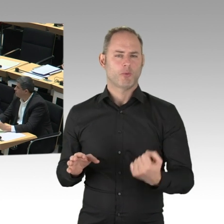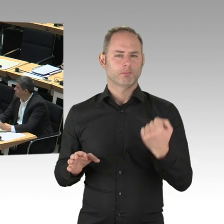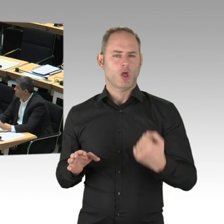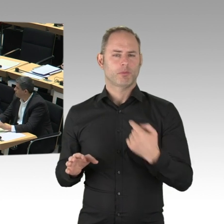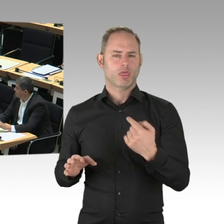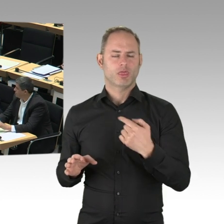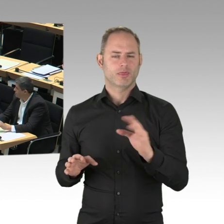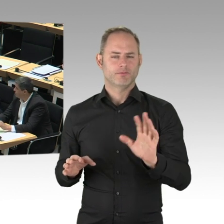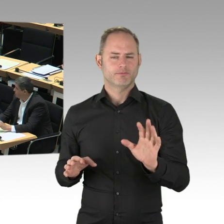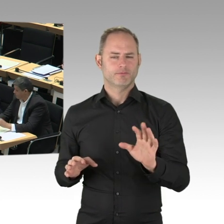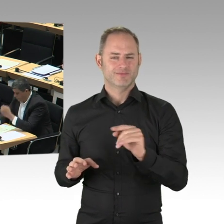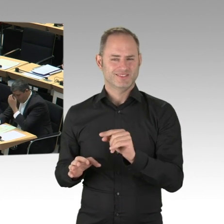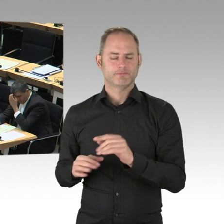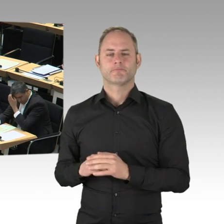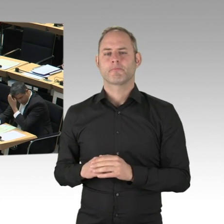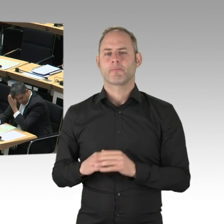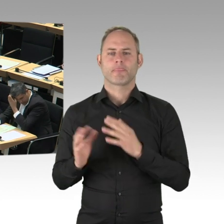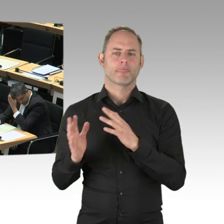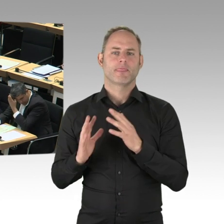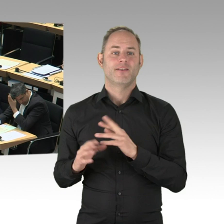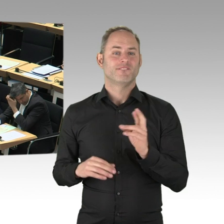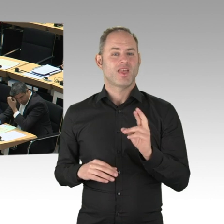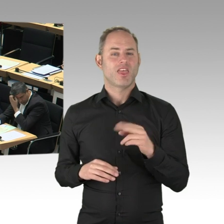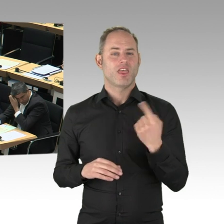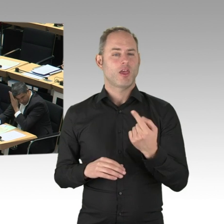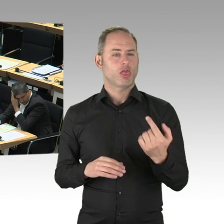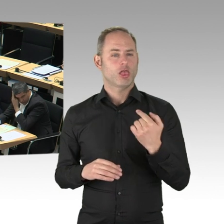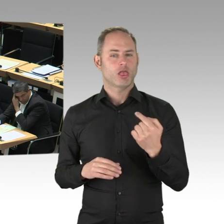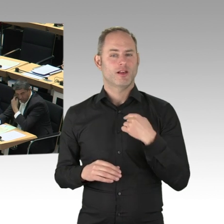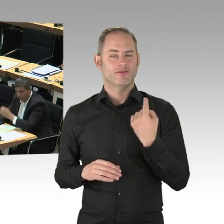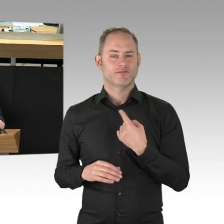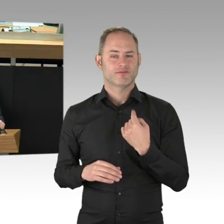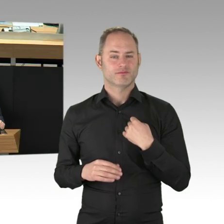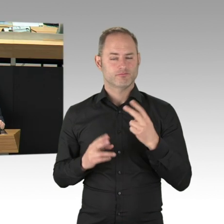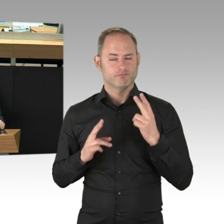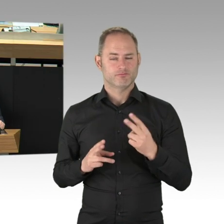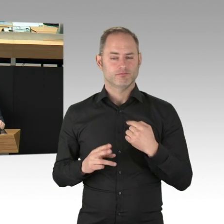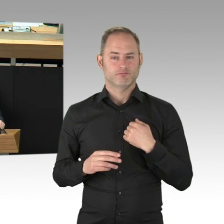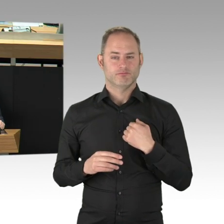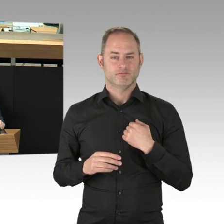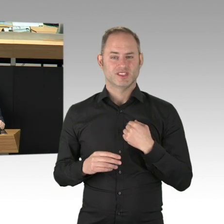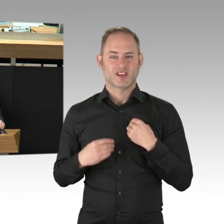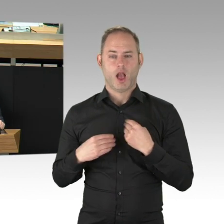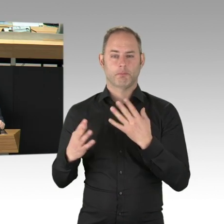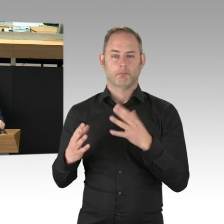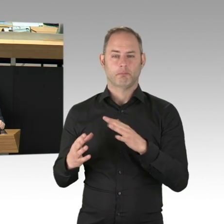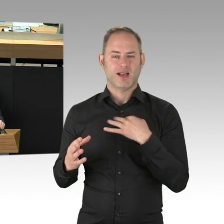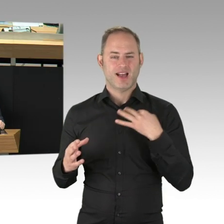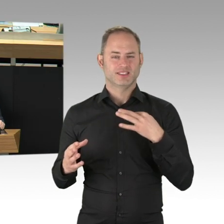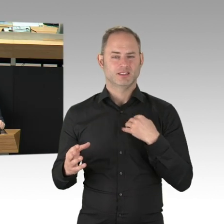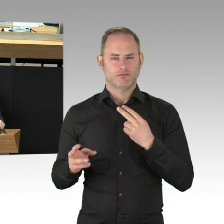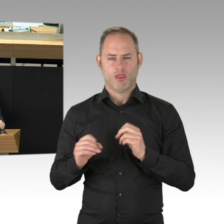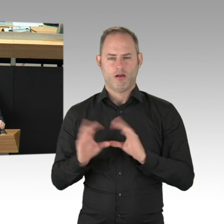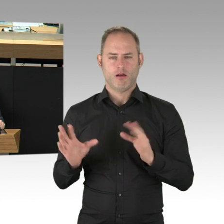Denn diese Juden in Deutschland sind in großer Sorge und sie schauen mit großer Sorge nach Frankreich, wo seit 2014 bereits mehr